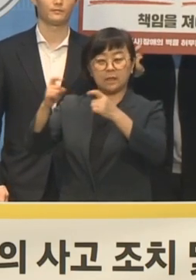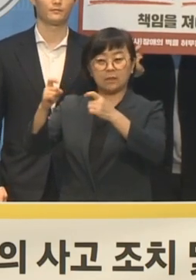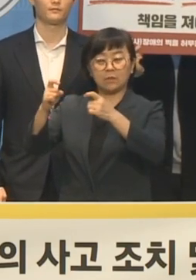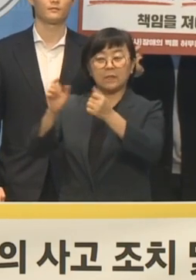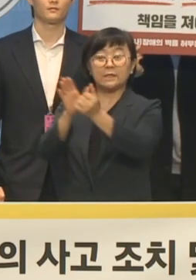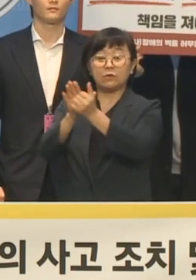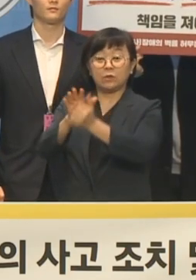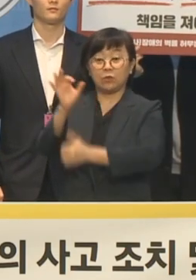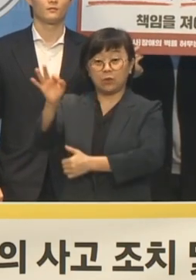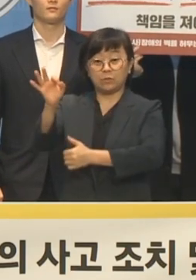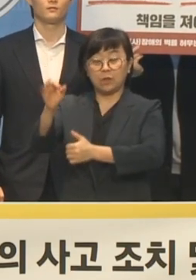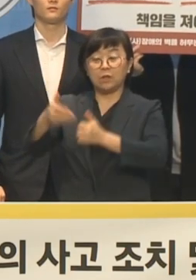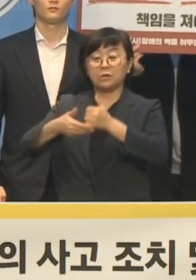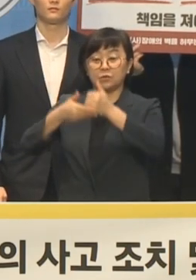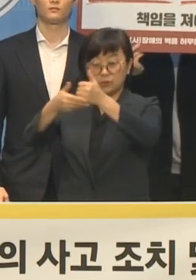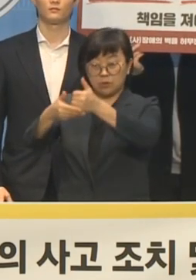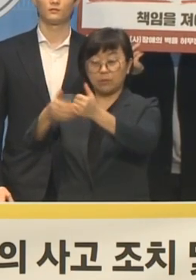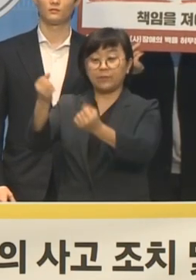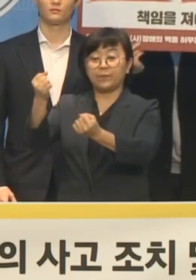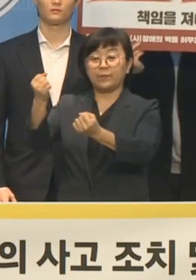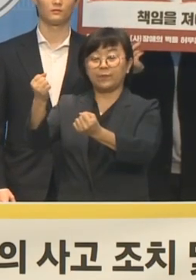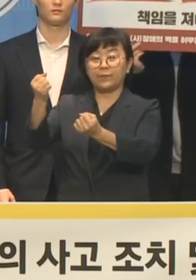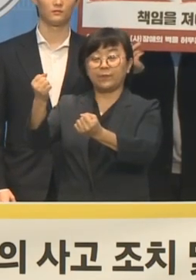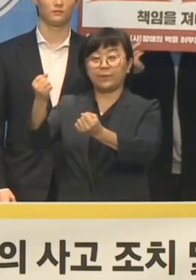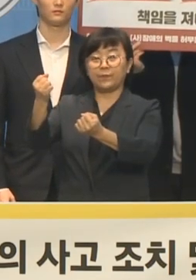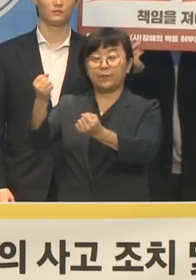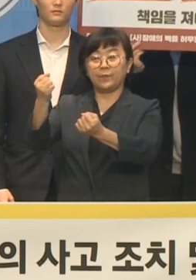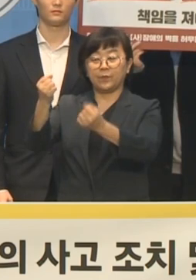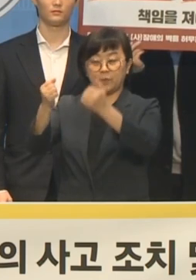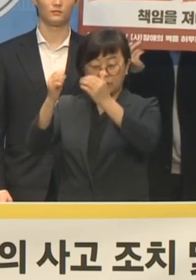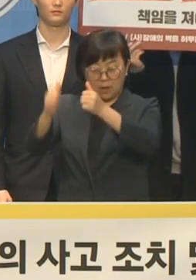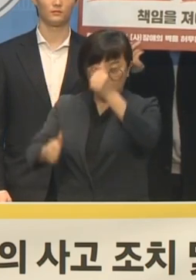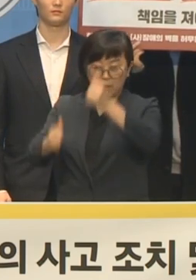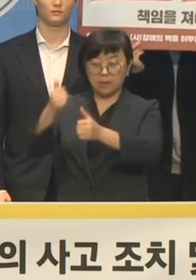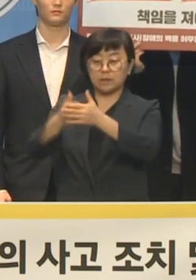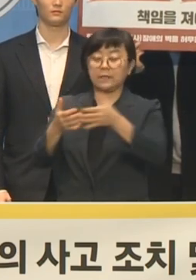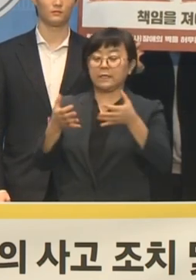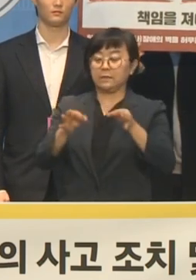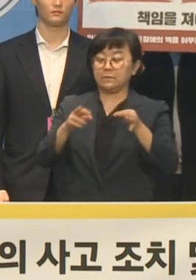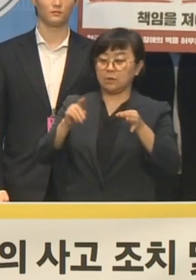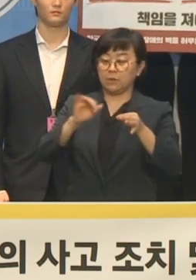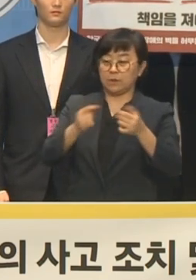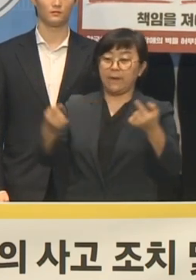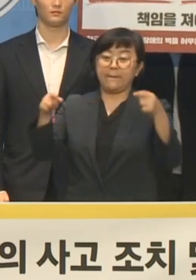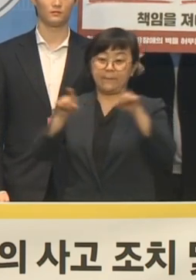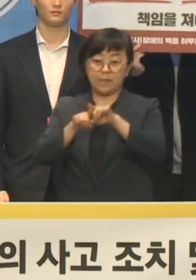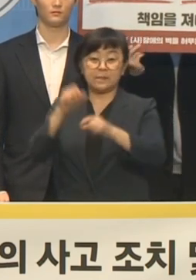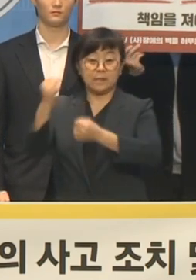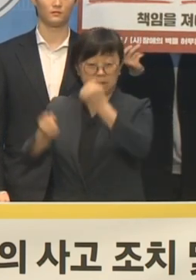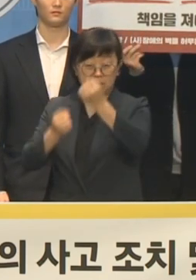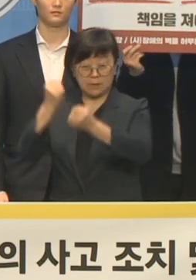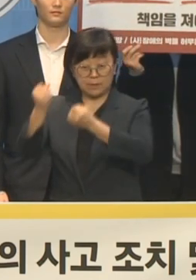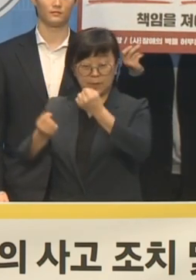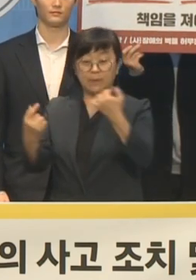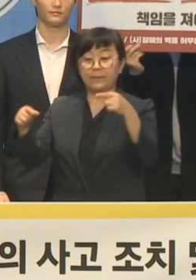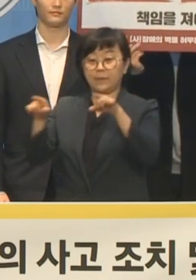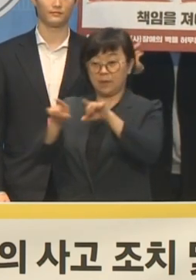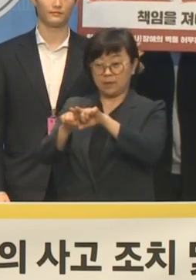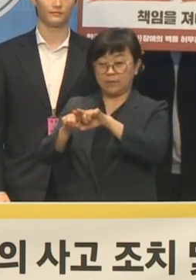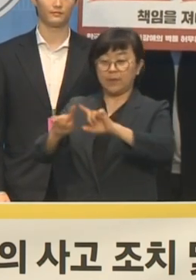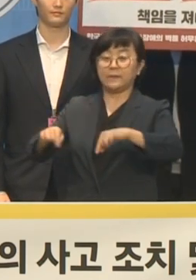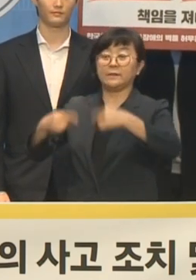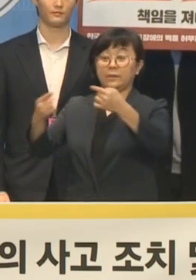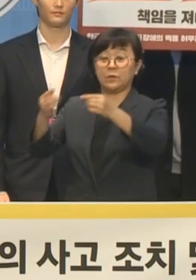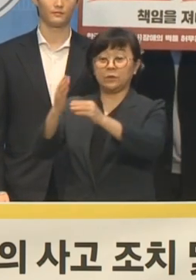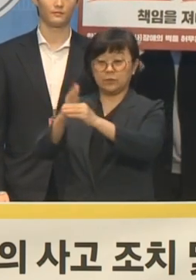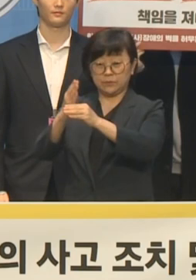지원한다는 초청 대회에서 시각장애인 김정빈 선수와 텐덤 사이클 파일럿으로 함께 경기하던